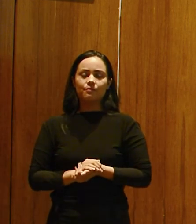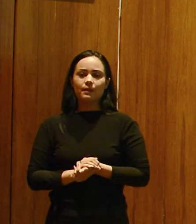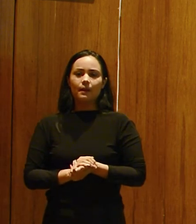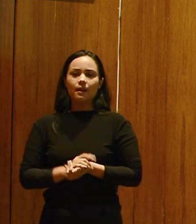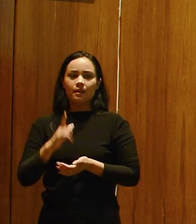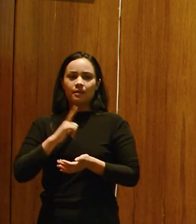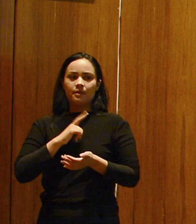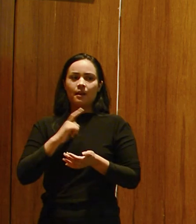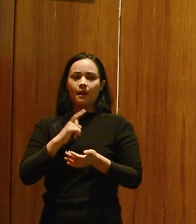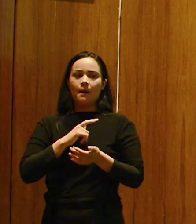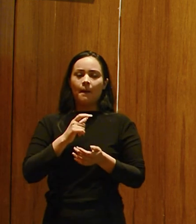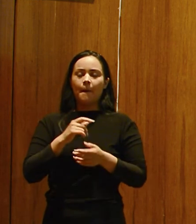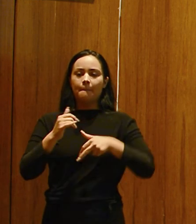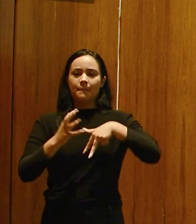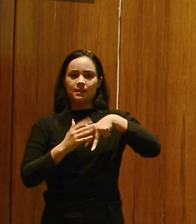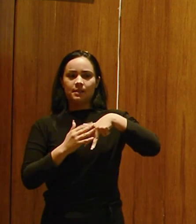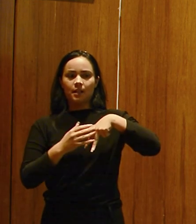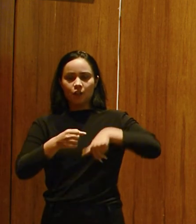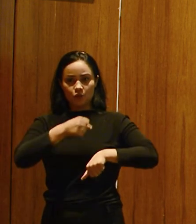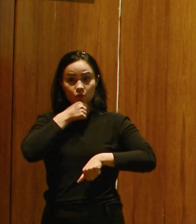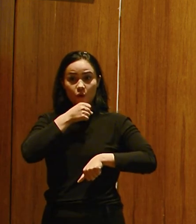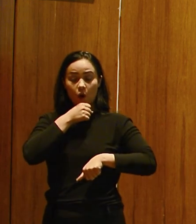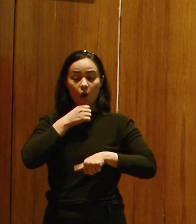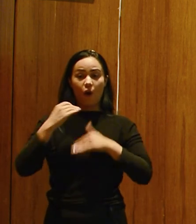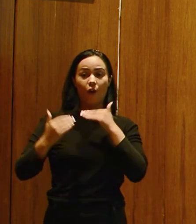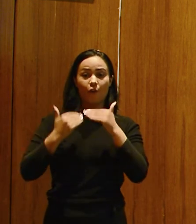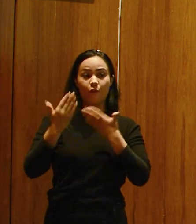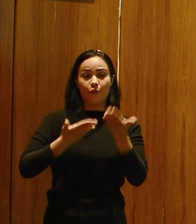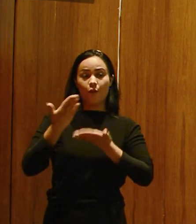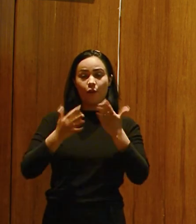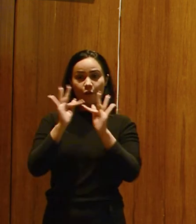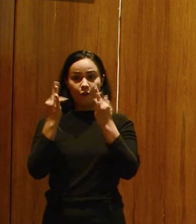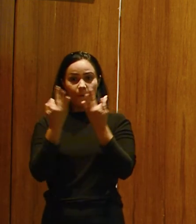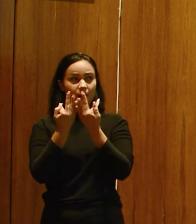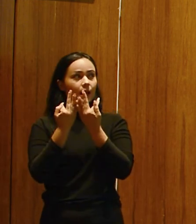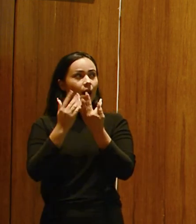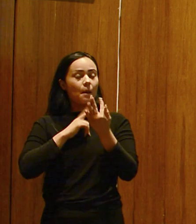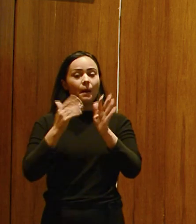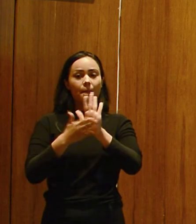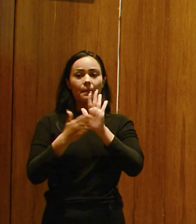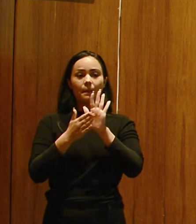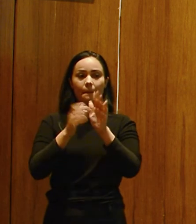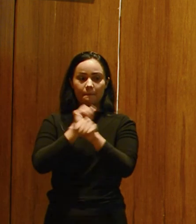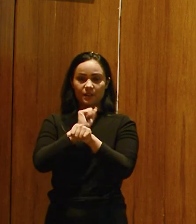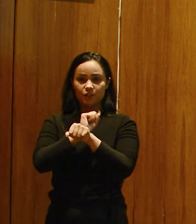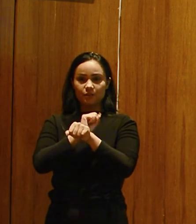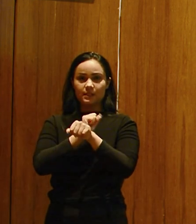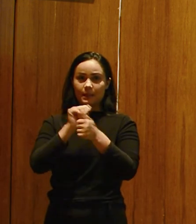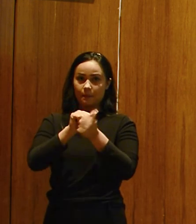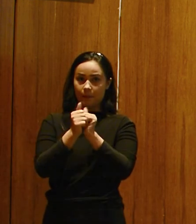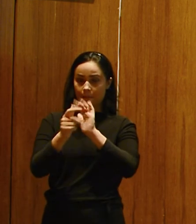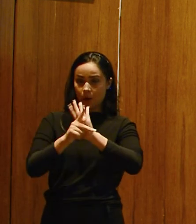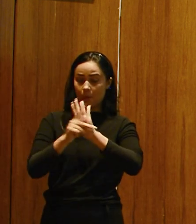monitorar cognitivamente seus pacientes idosos, envolver a família como ponto fundamental, estabelecer expectativas